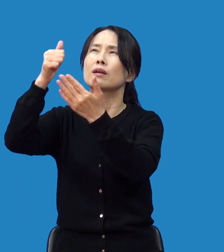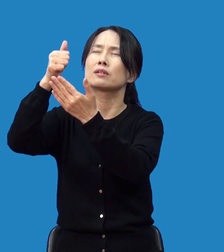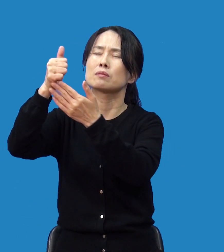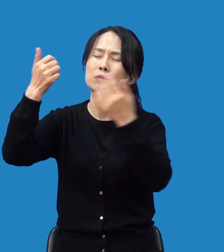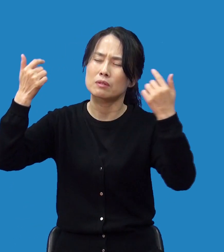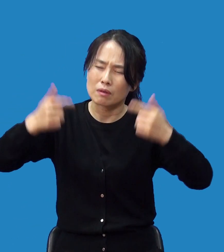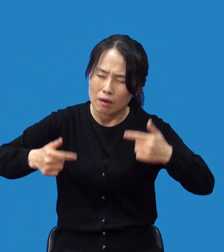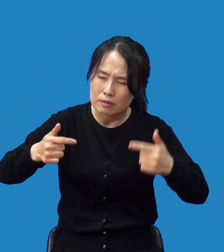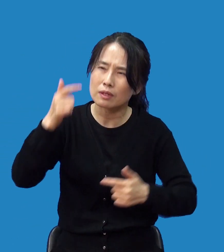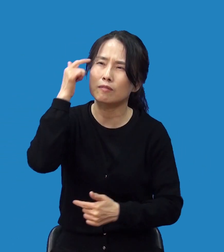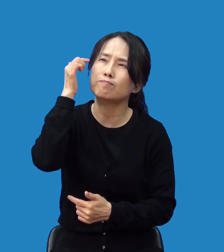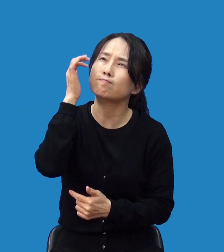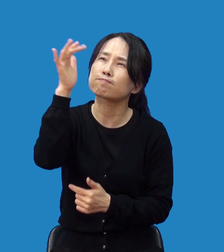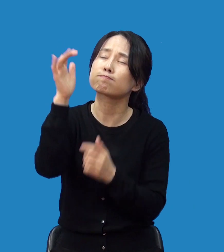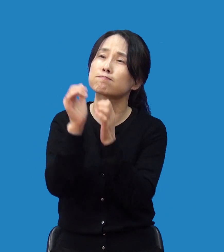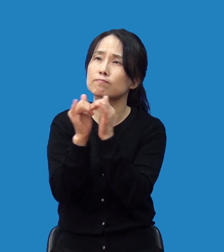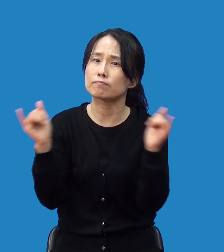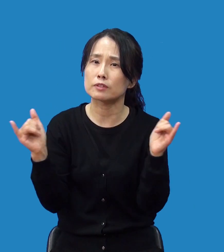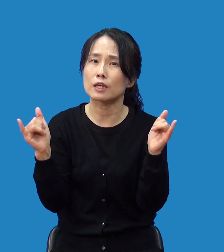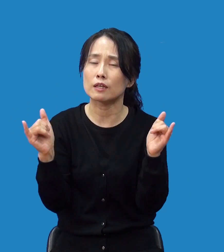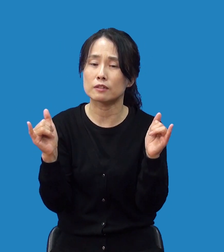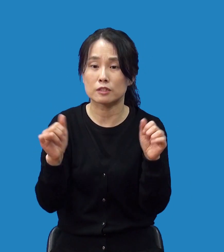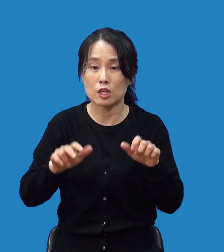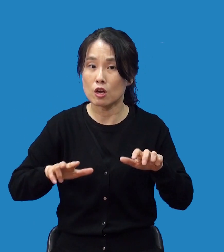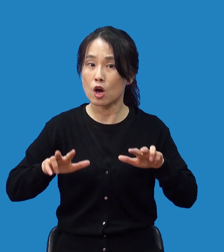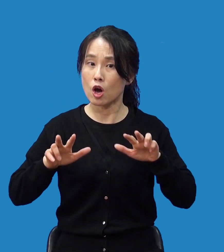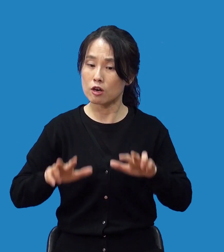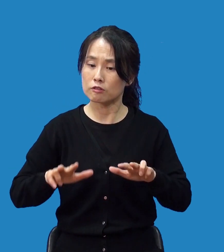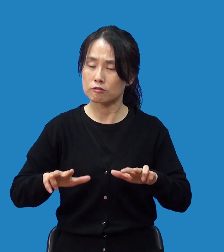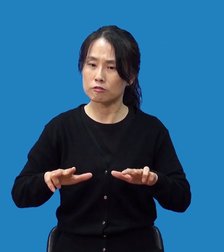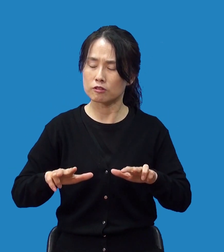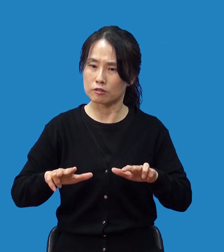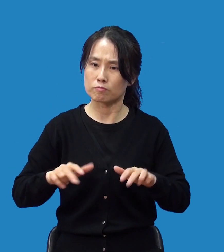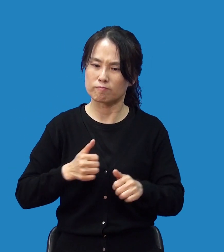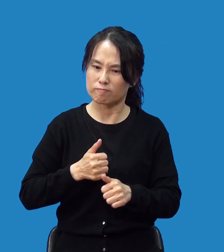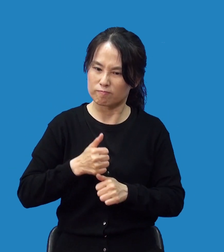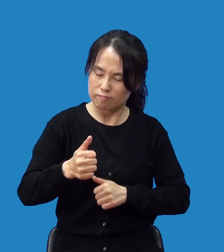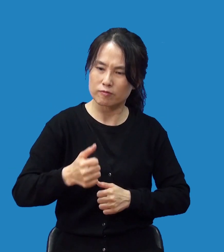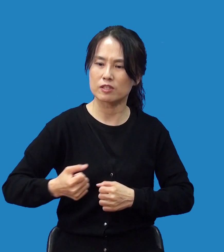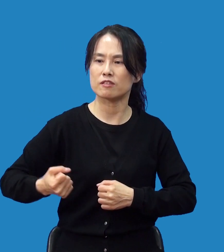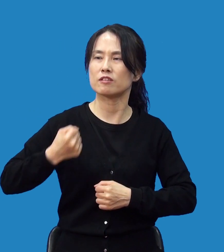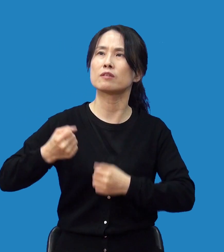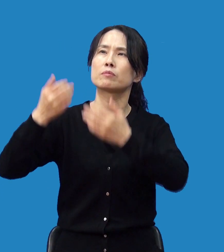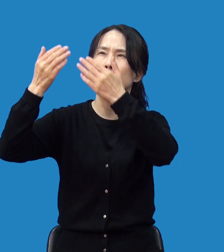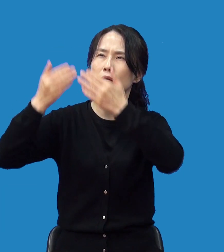항상 앙망하는 자는 현실을 꿰뚫는 힘을 얻으리니